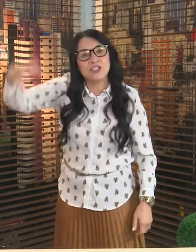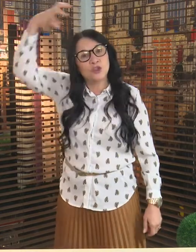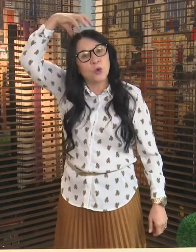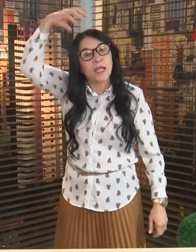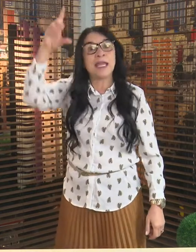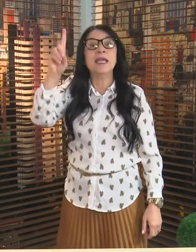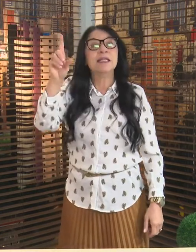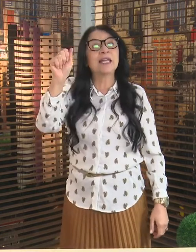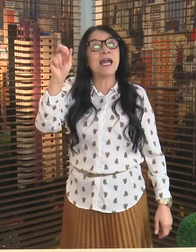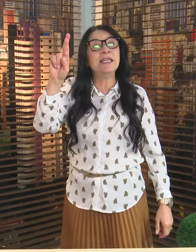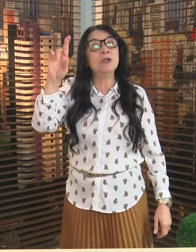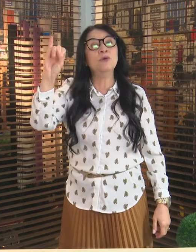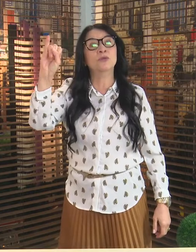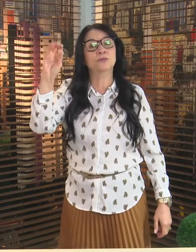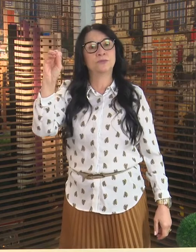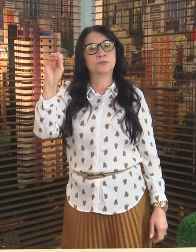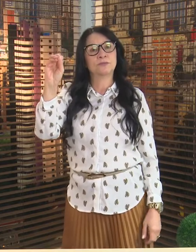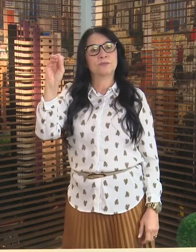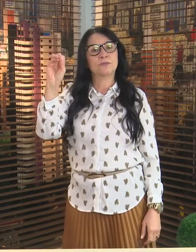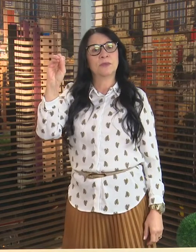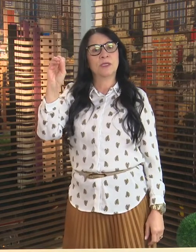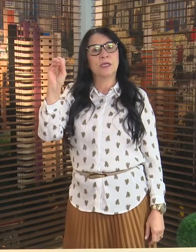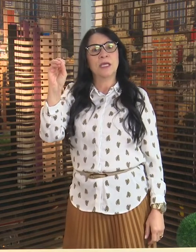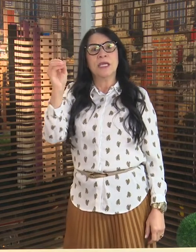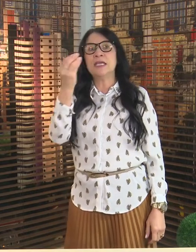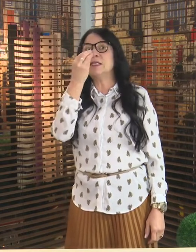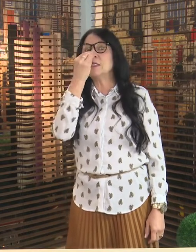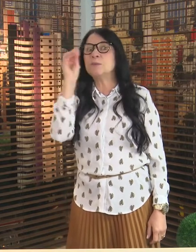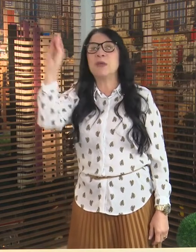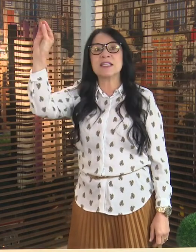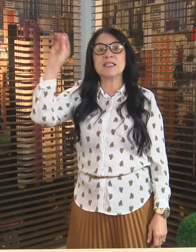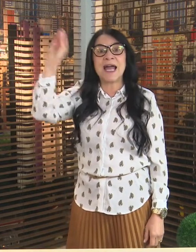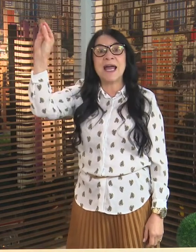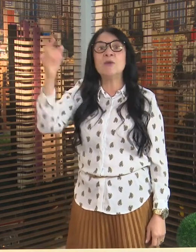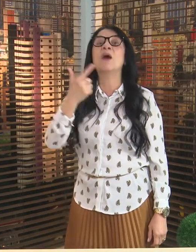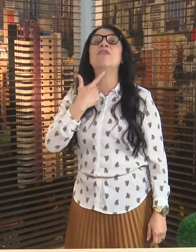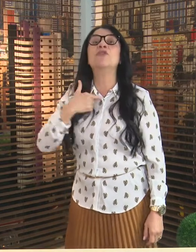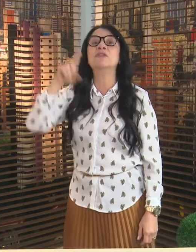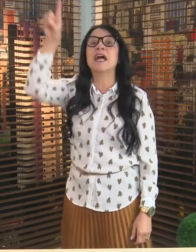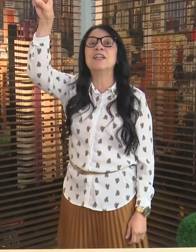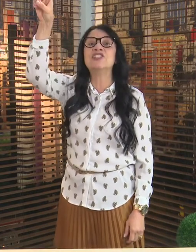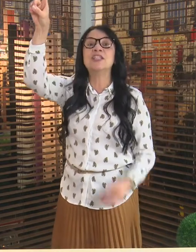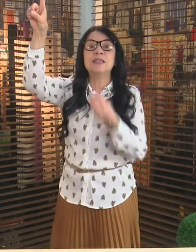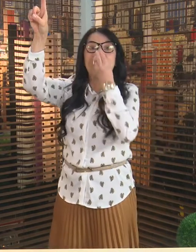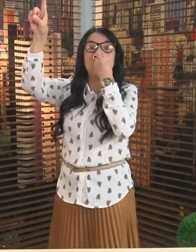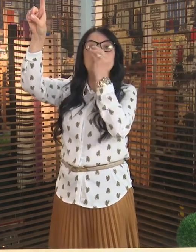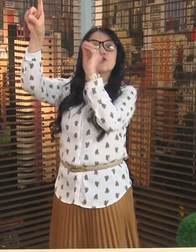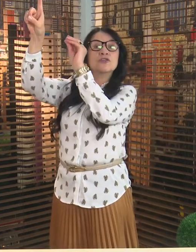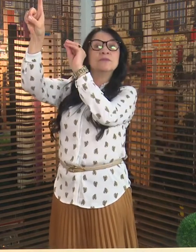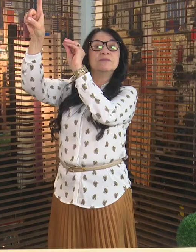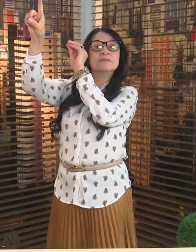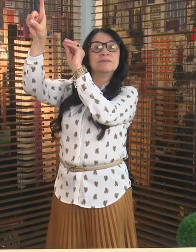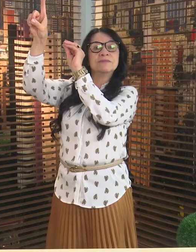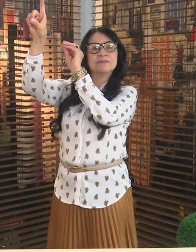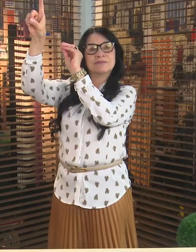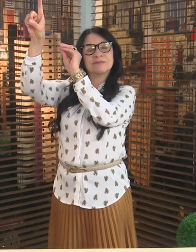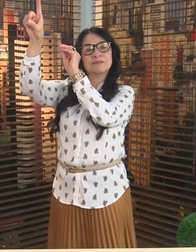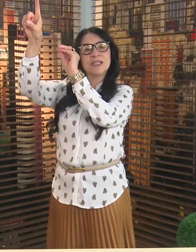do rei Dario e desprezaram a vontade de Deus.